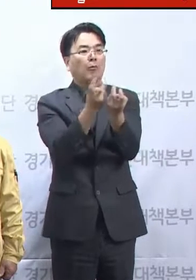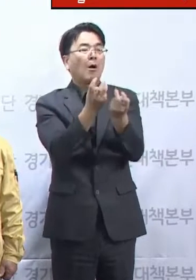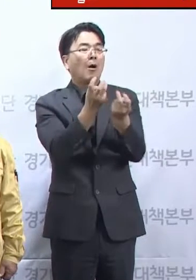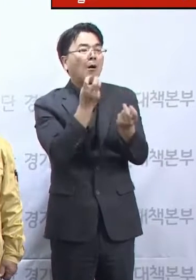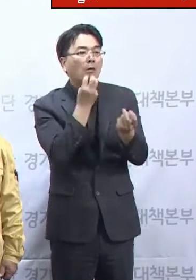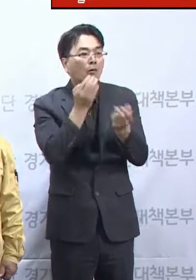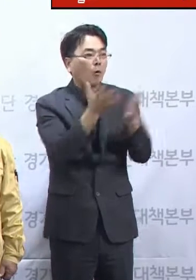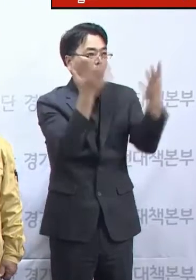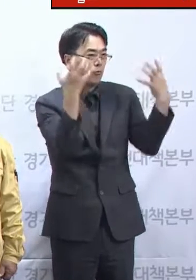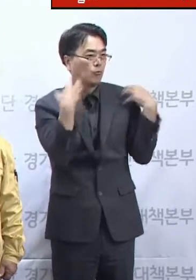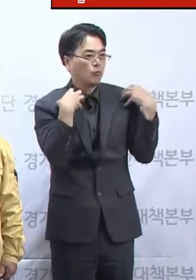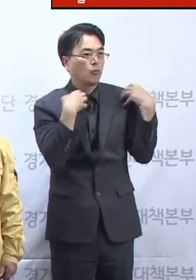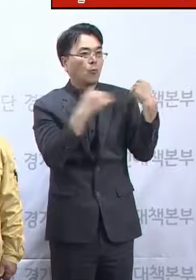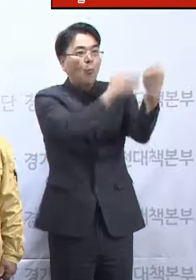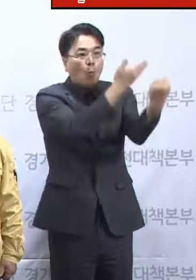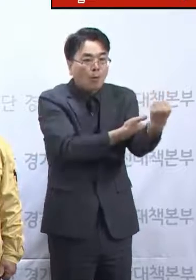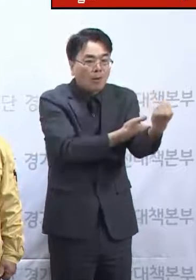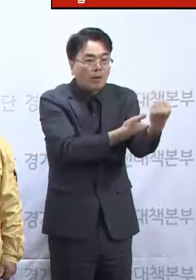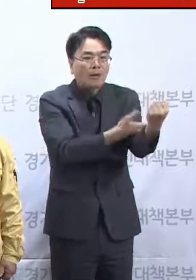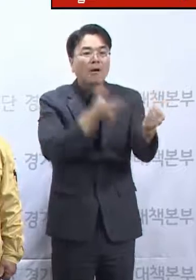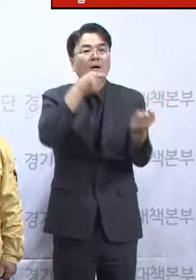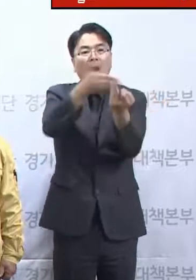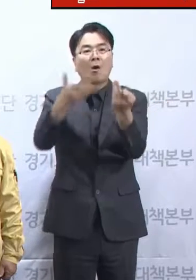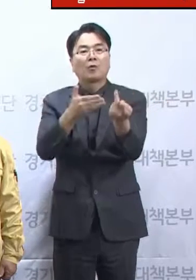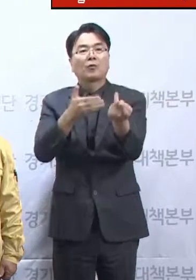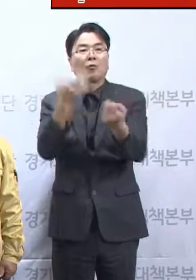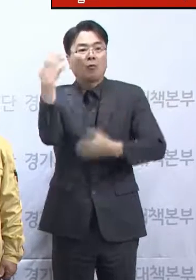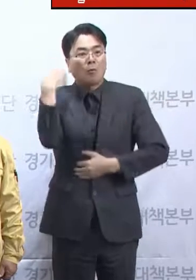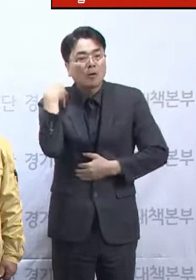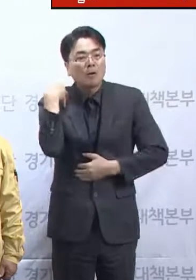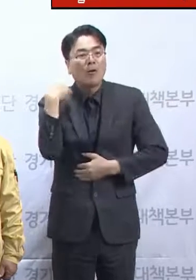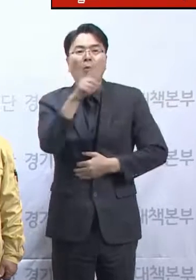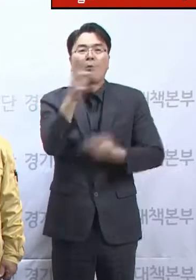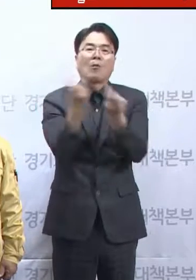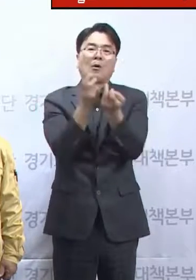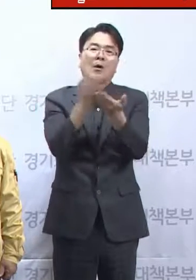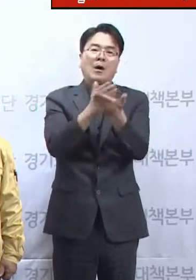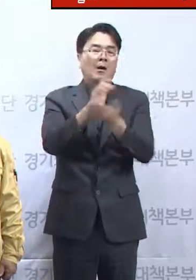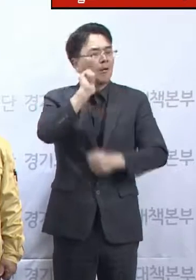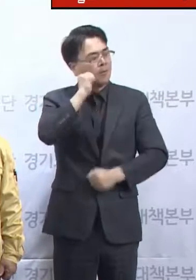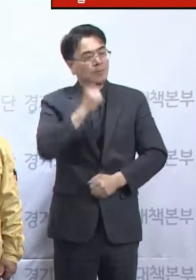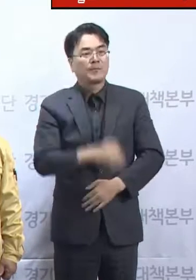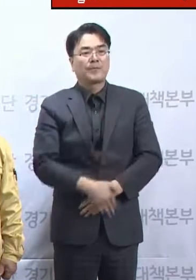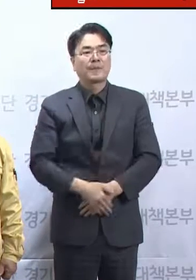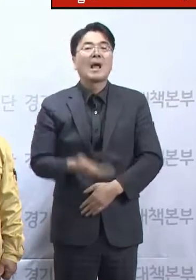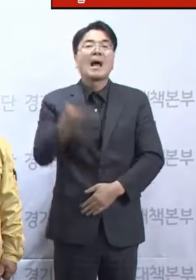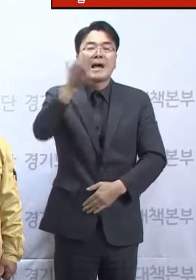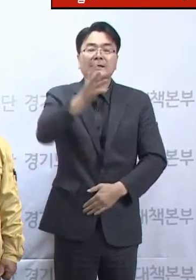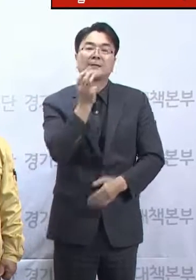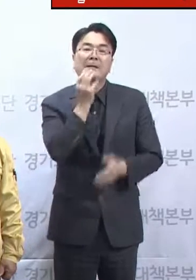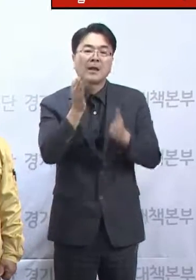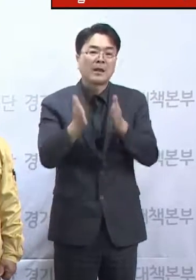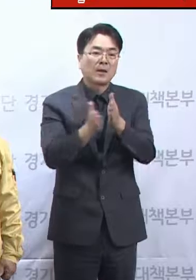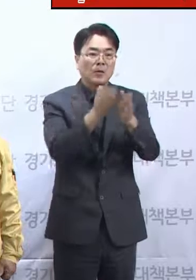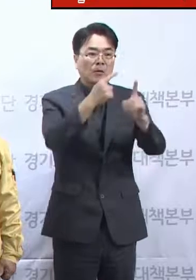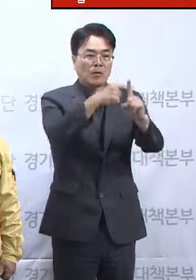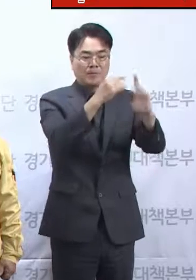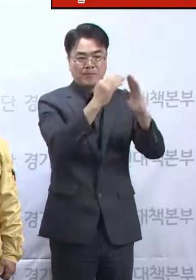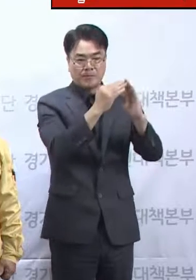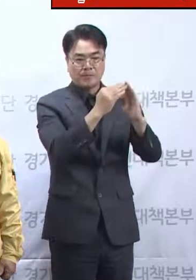판단하기가 어려운 측면이 있습니다. 다만 경기도의 교회에서 경기도